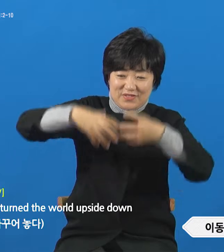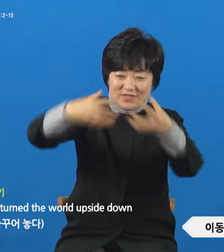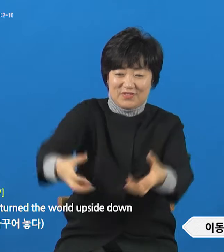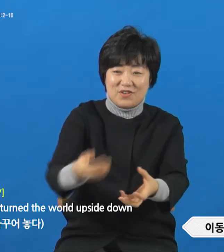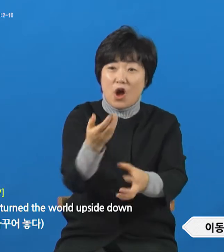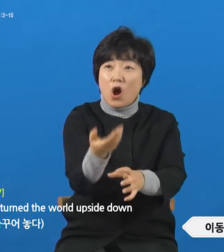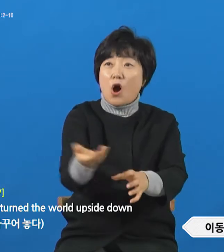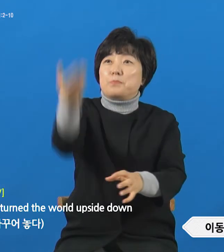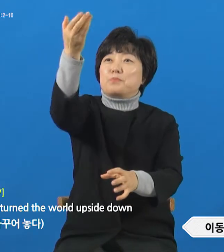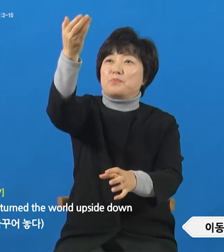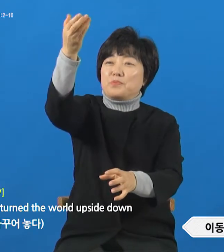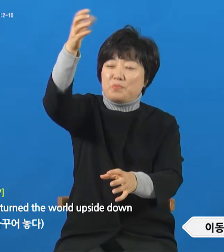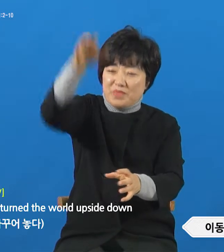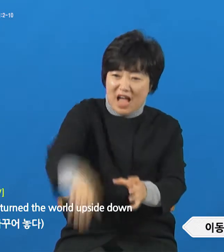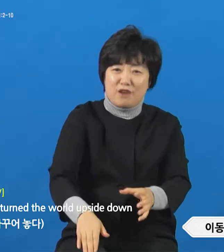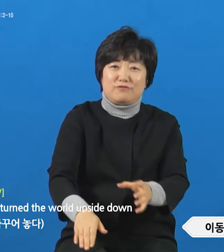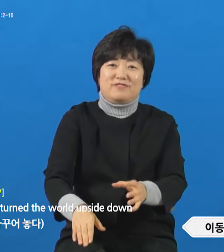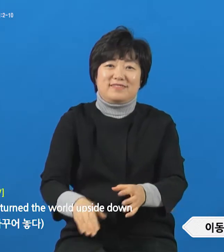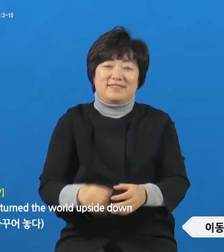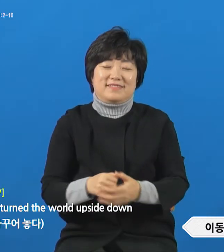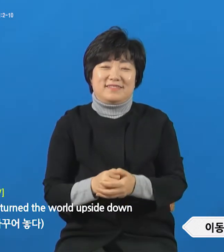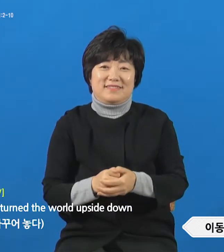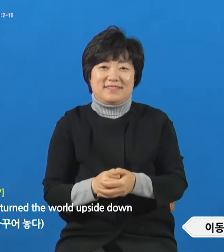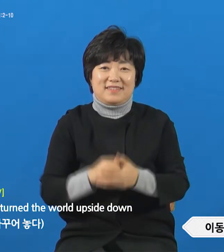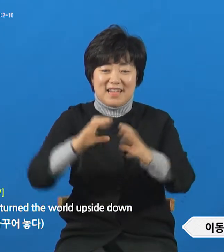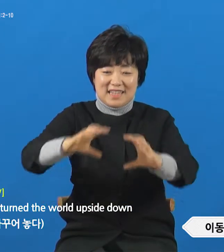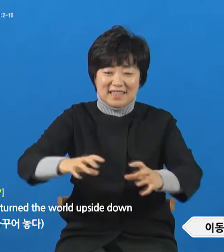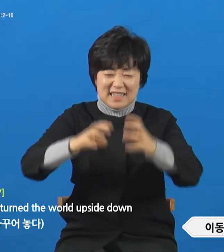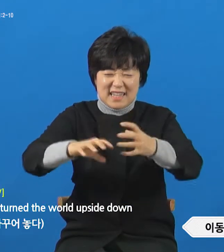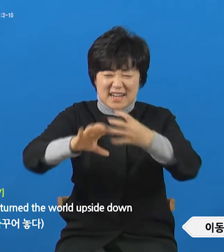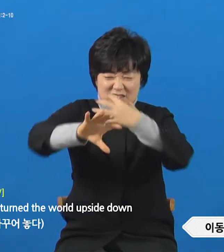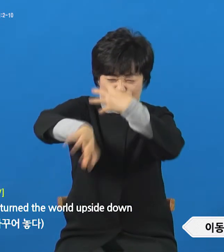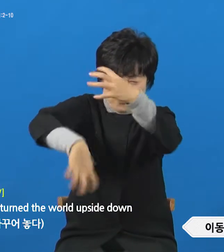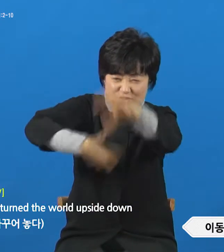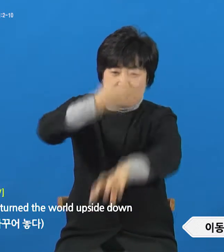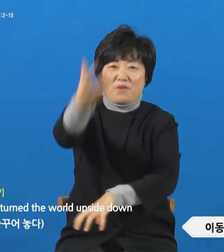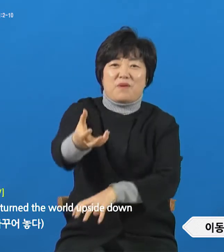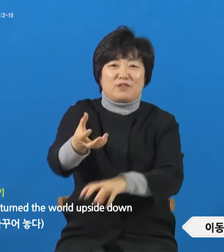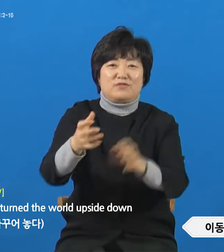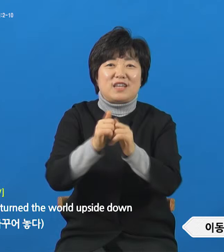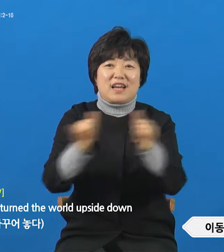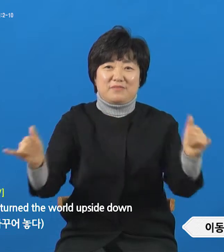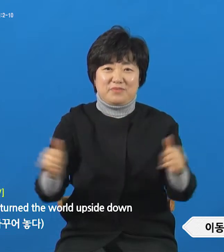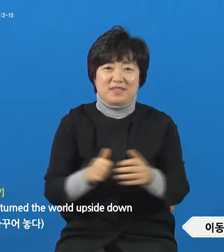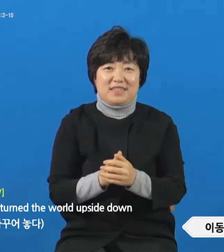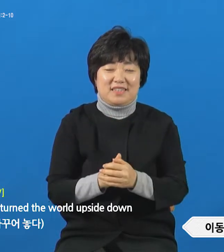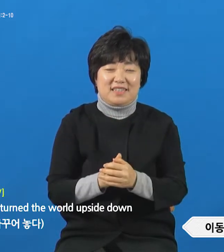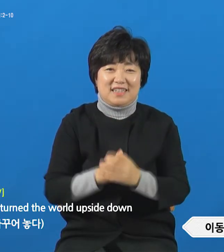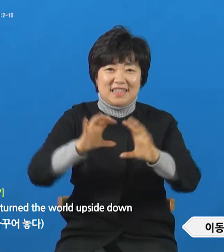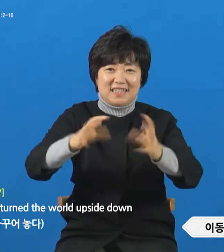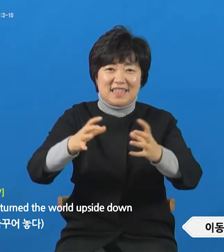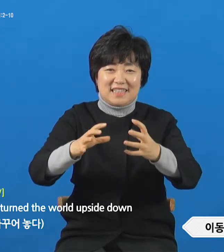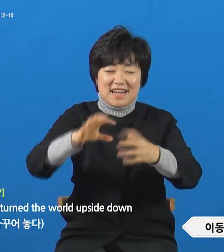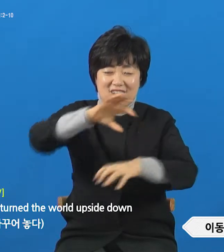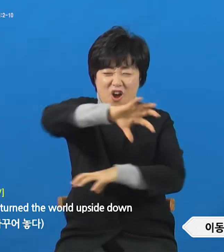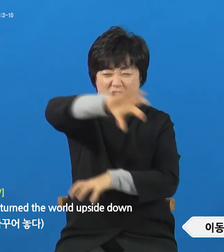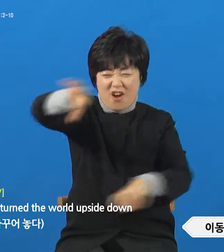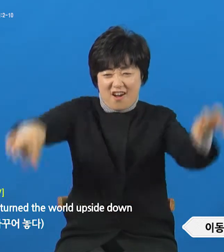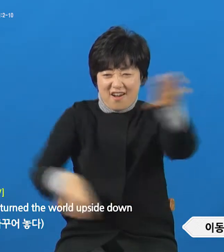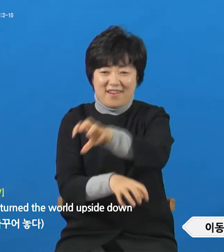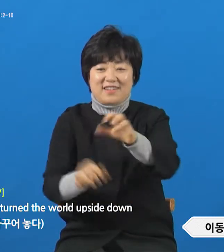down 시켰다는 것입니다. 네. 세상을 뒤집어 바꾸어 놓은 사람들. 세상을 뒤집어 바꾸어 놓은